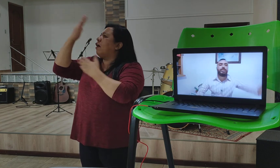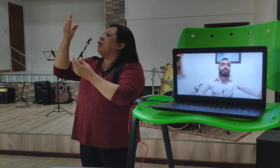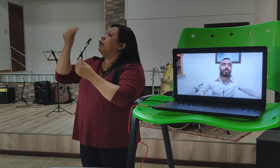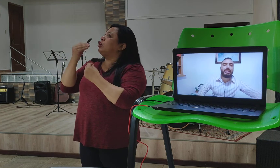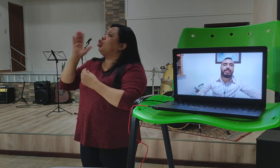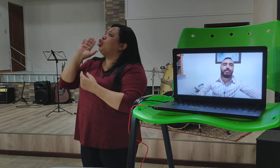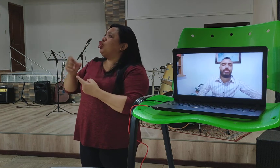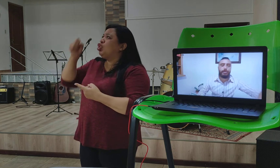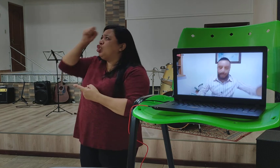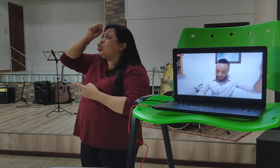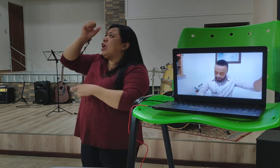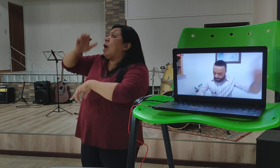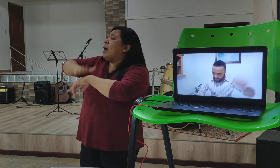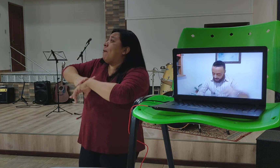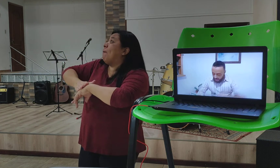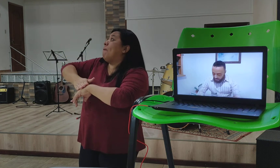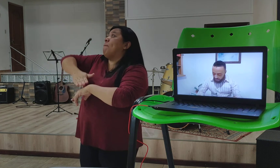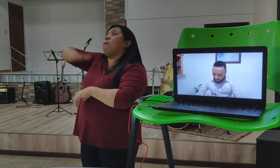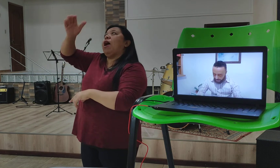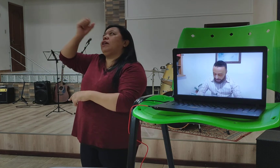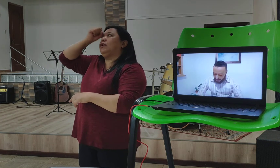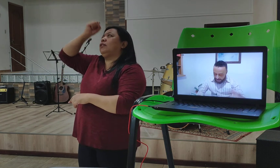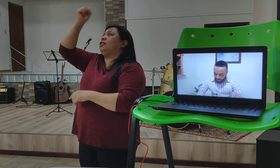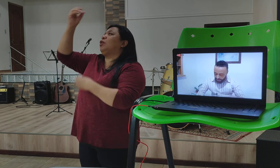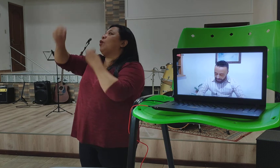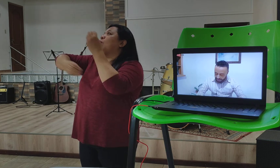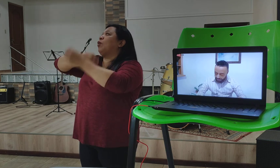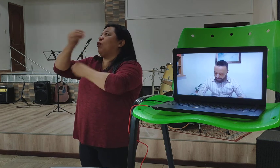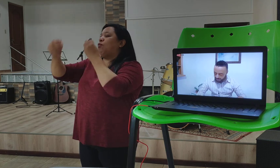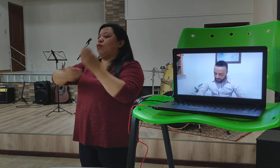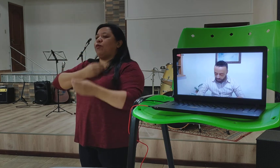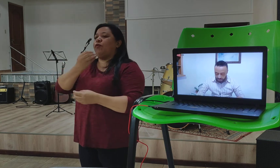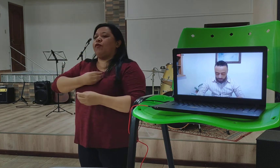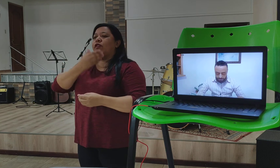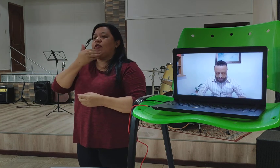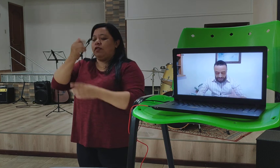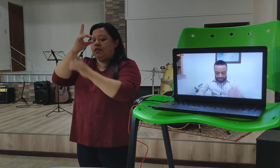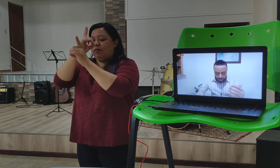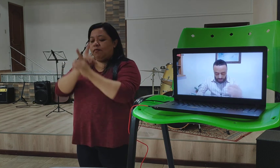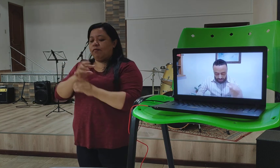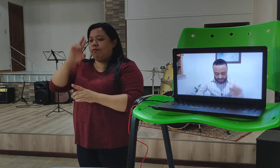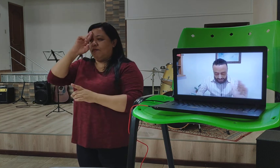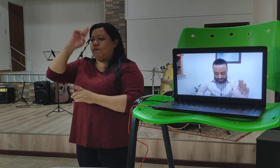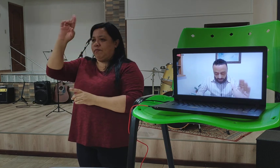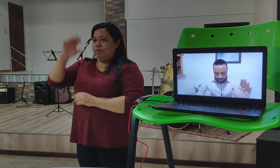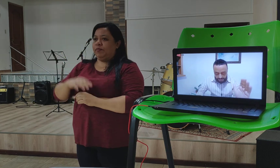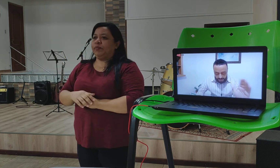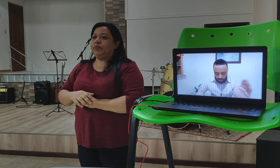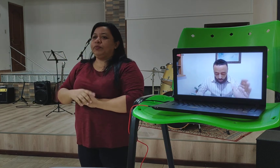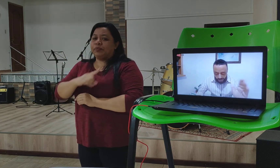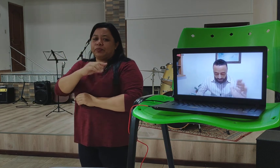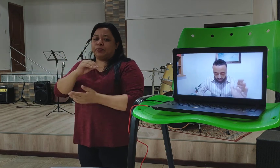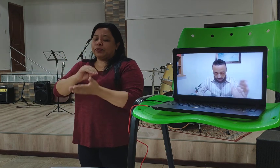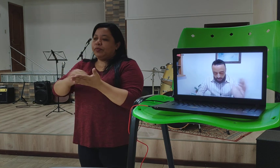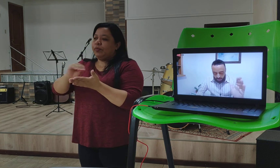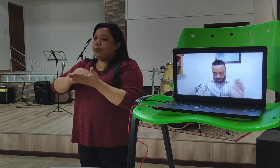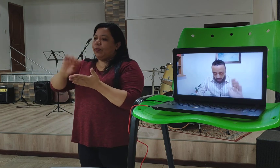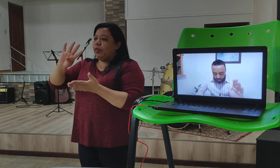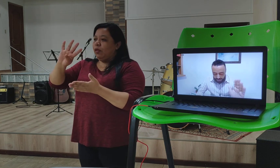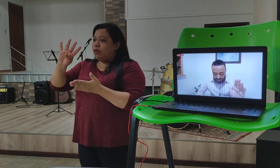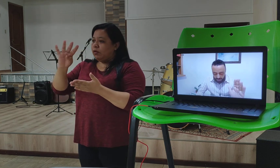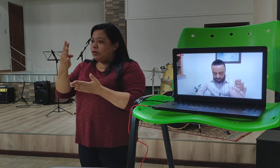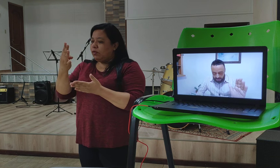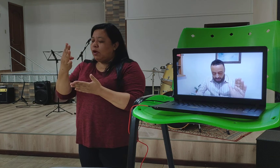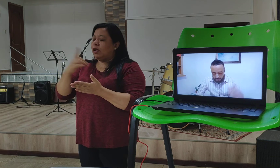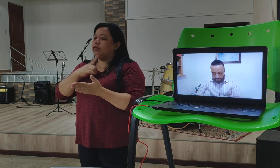e pedindo por mais sabedoria para que ele possa viver a vida na presença do Senhor. E aí a gente, ainda no versículo 4, tem